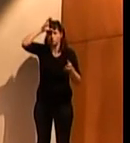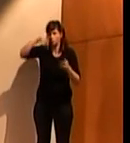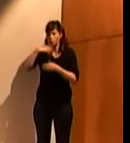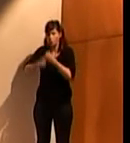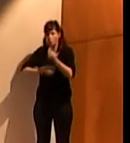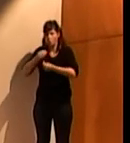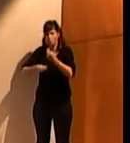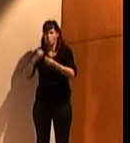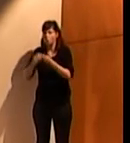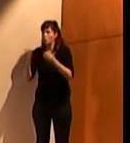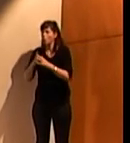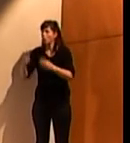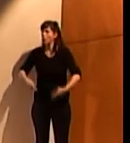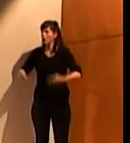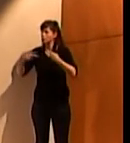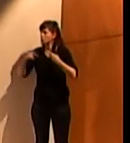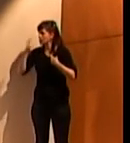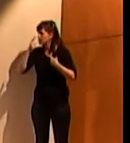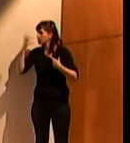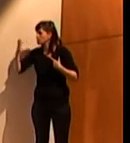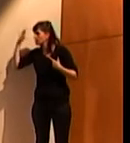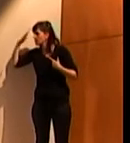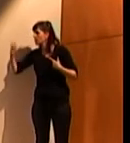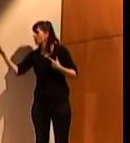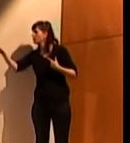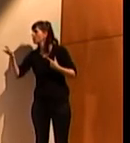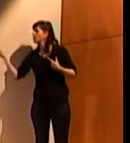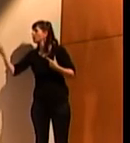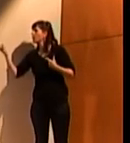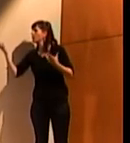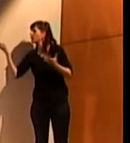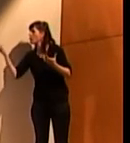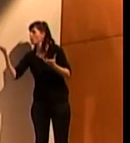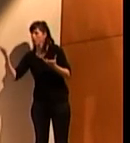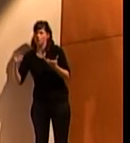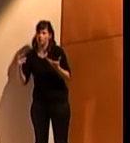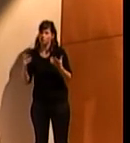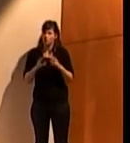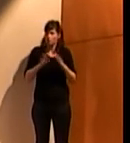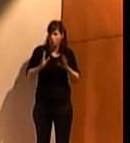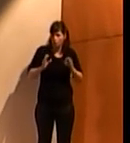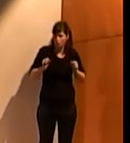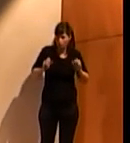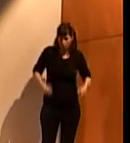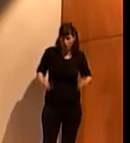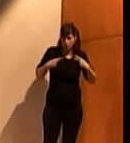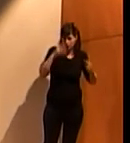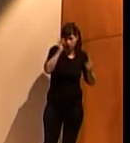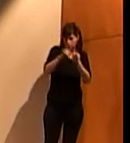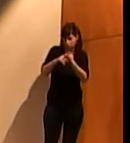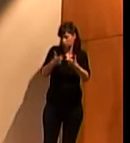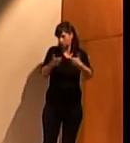sur des thématiques de l'habiter, quelles sont les attentes aussi pour ces personnes-là de, de comment on va vivre demain, quelle